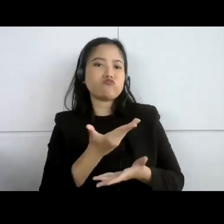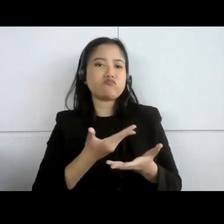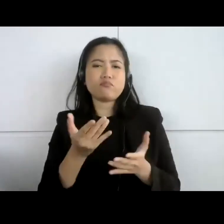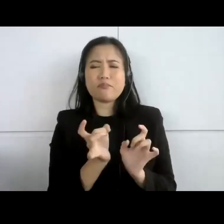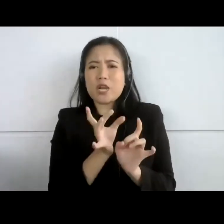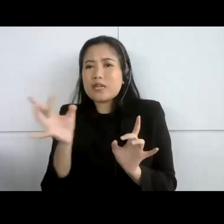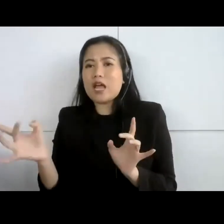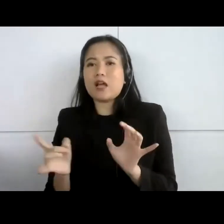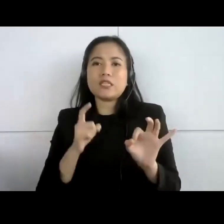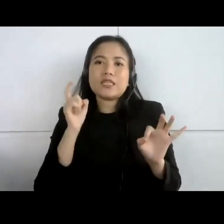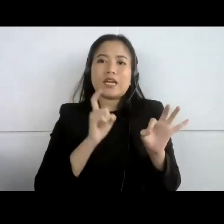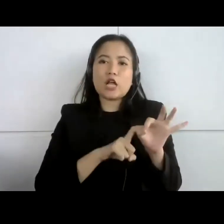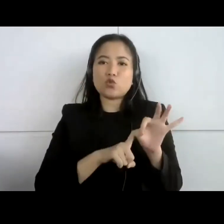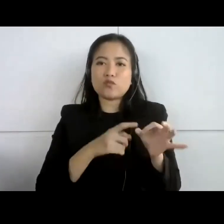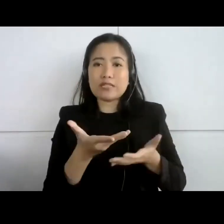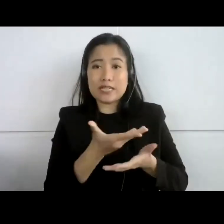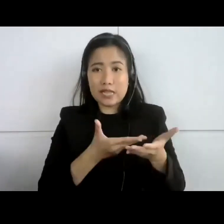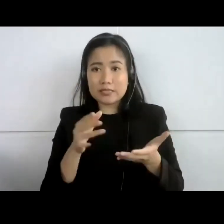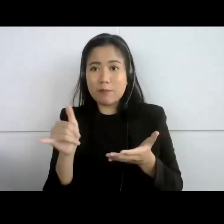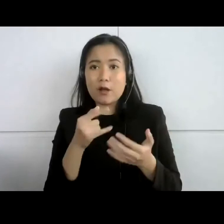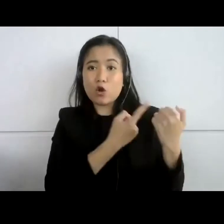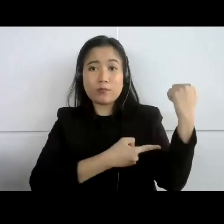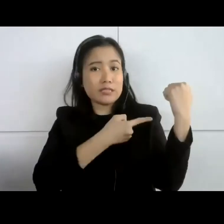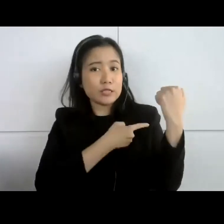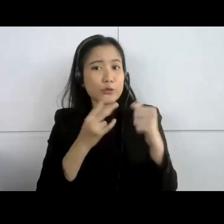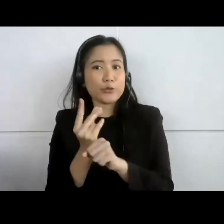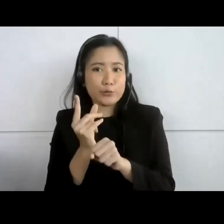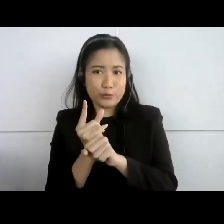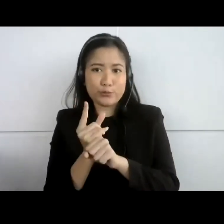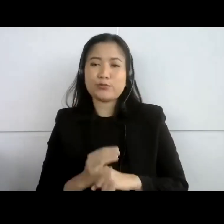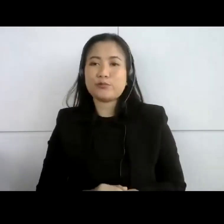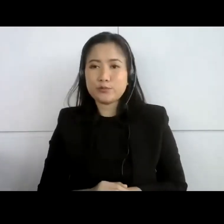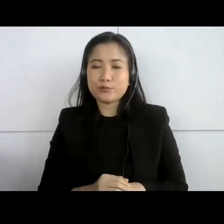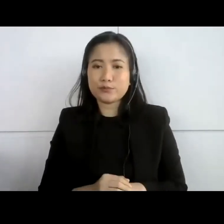pada fasilitas dan kompetensi guru yang mereka miliki.